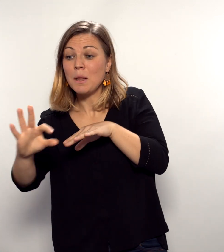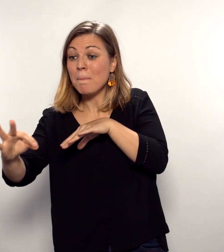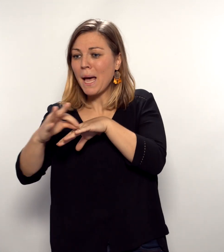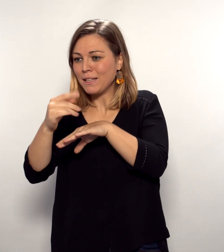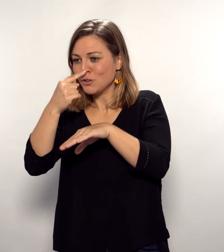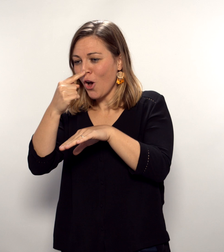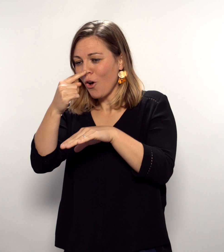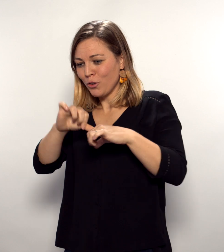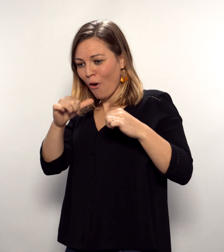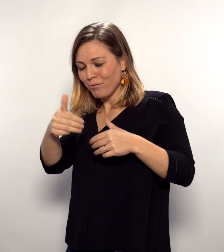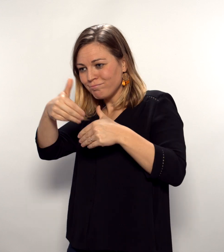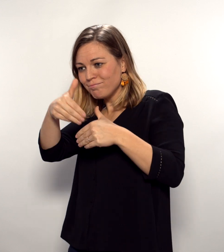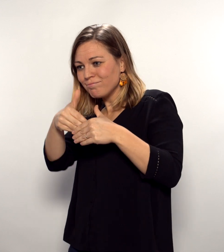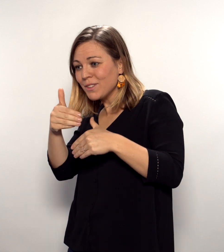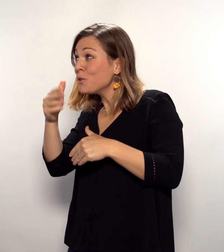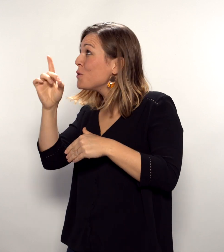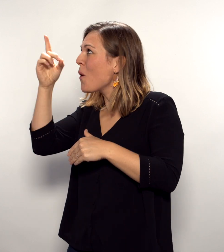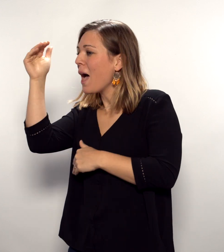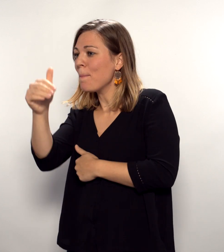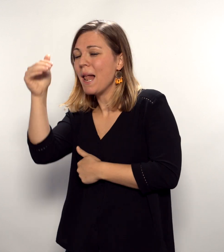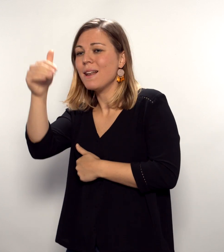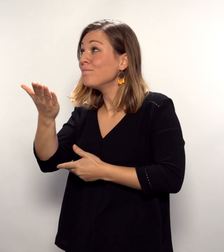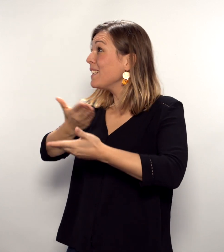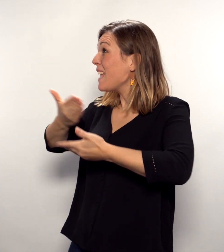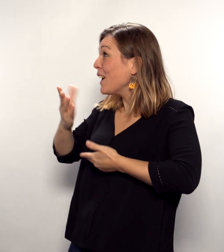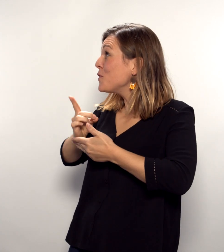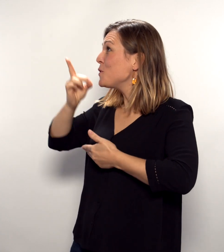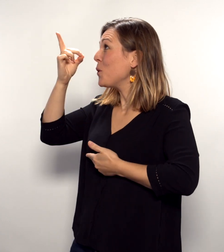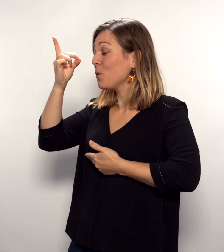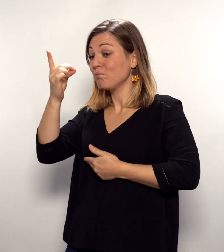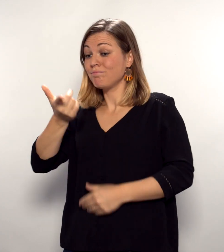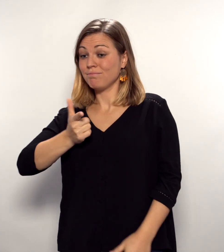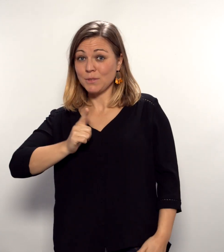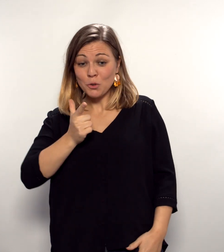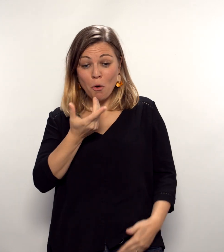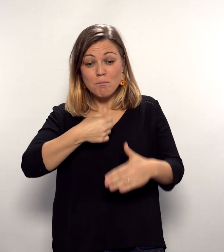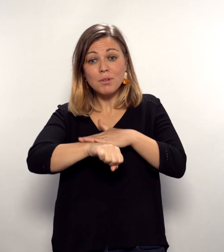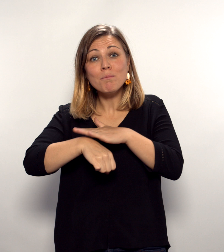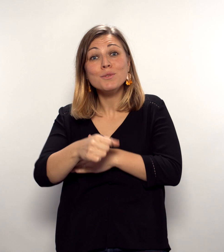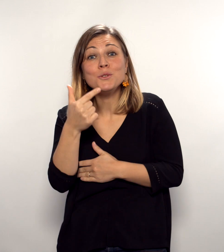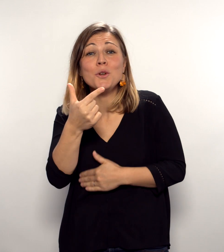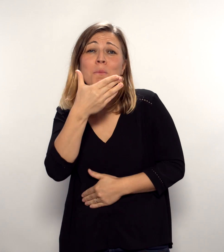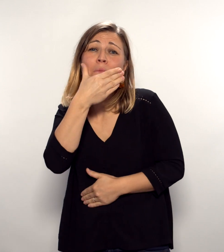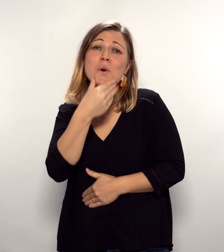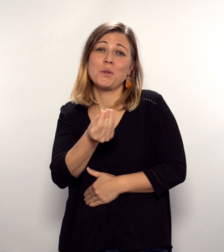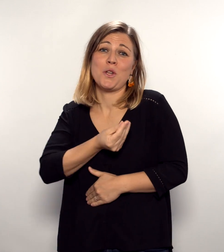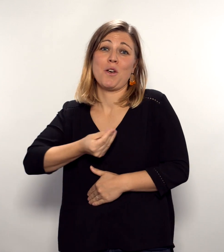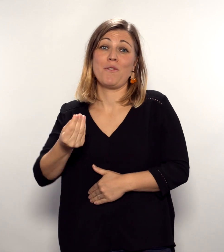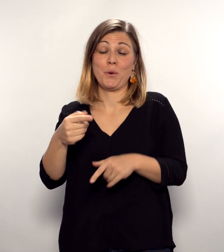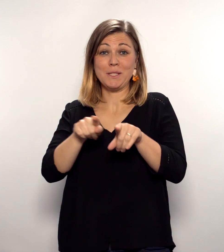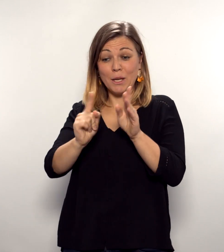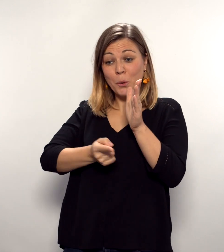l'appel au ministère. Et puis, il a commencé à servir Dieu. Nous avons eu 2 magnifiques enfants. Et